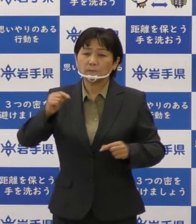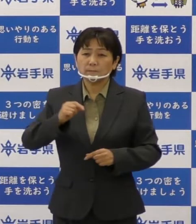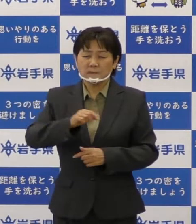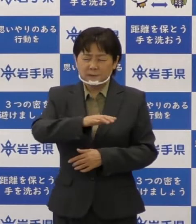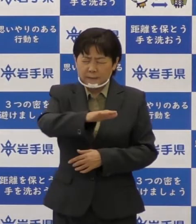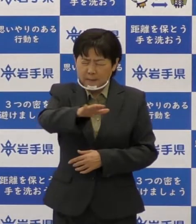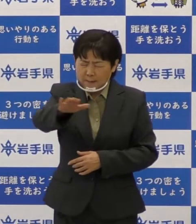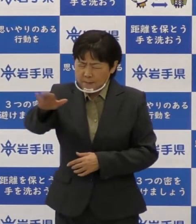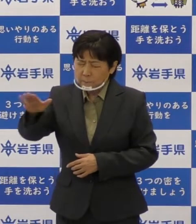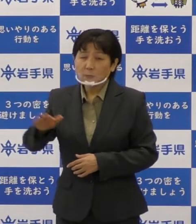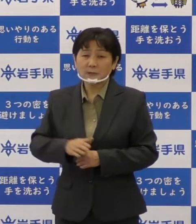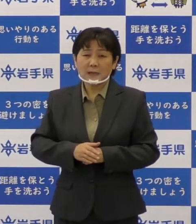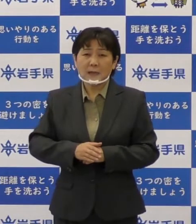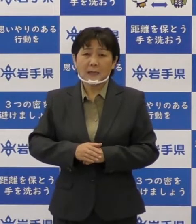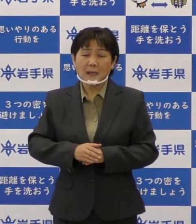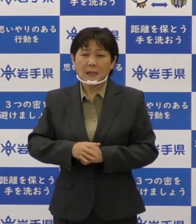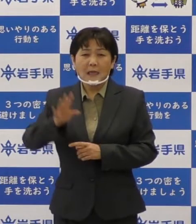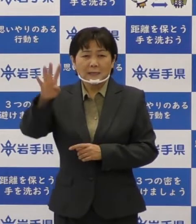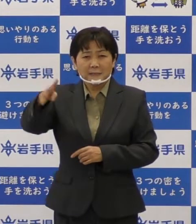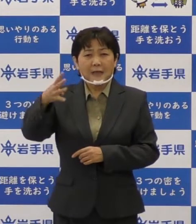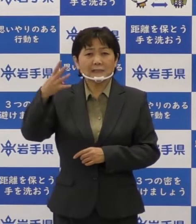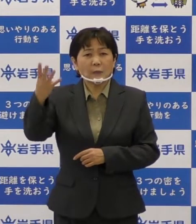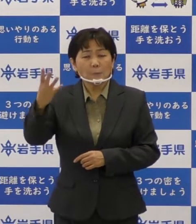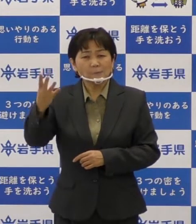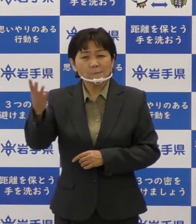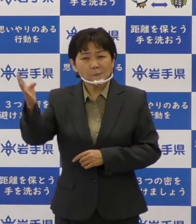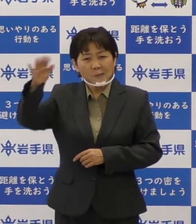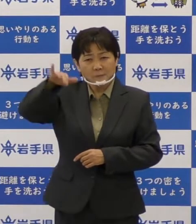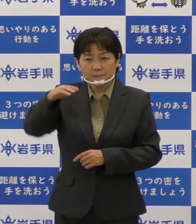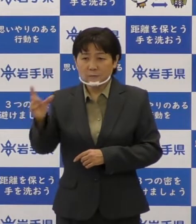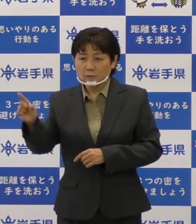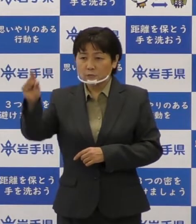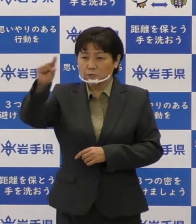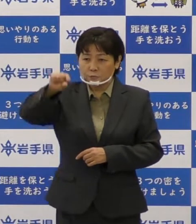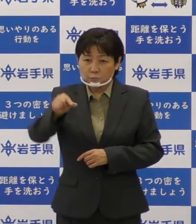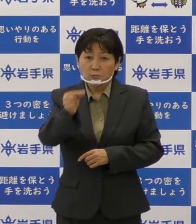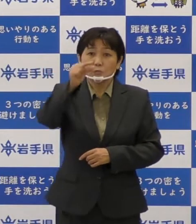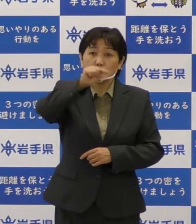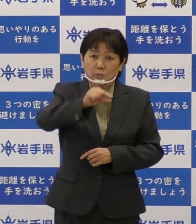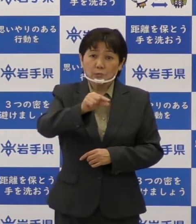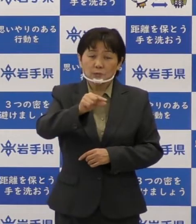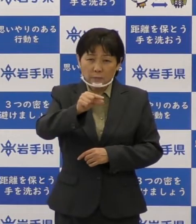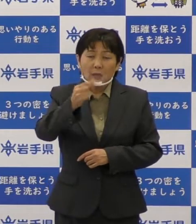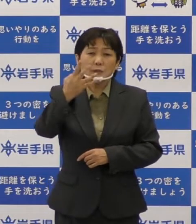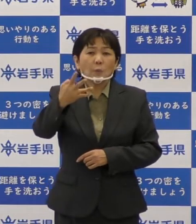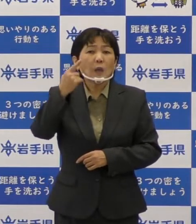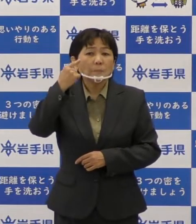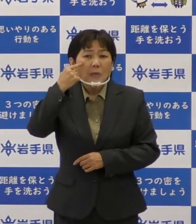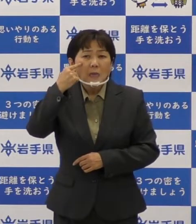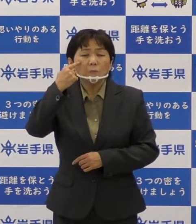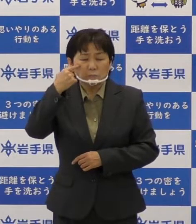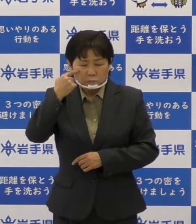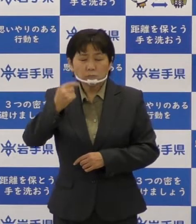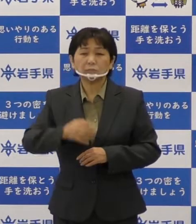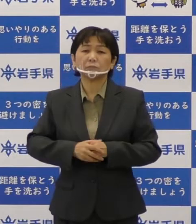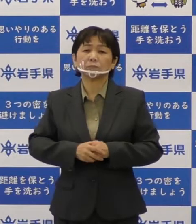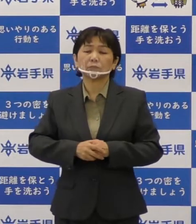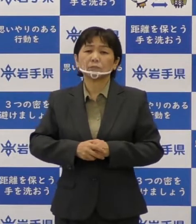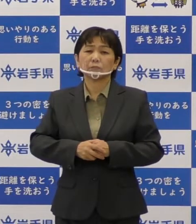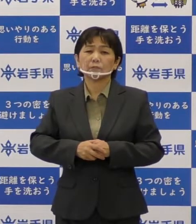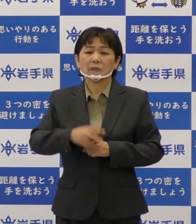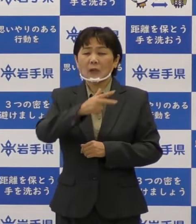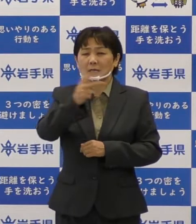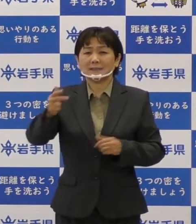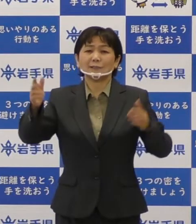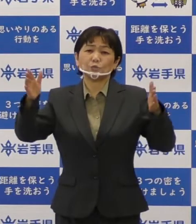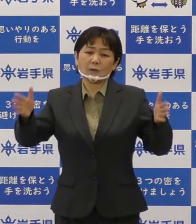と呼ぶべき感染の拡大が見られます。そして1週間の10